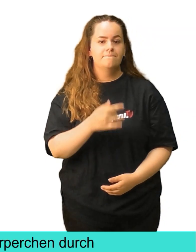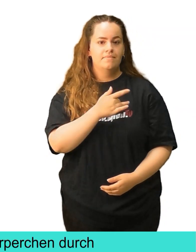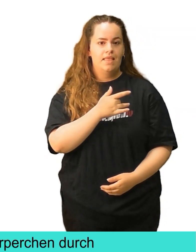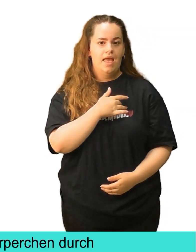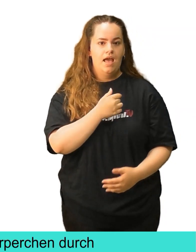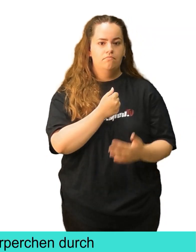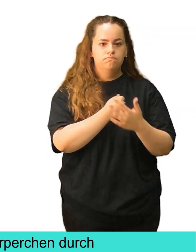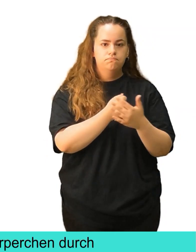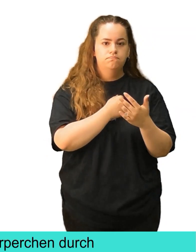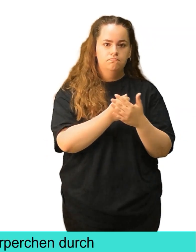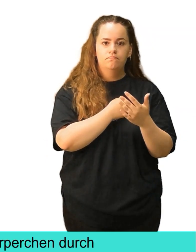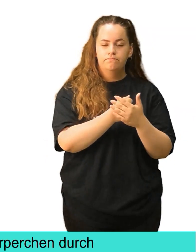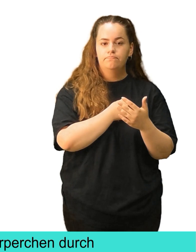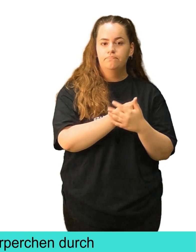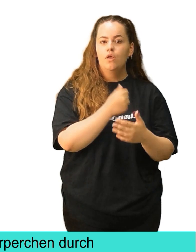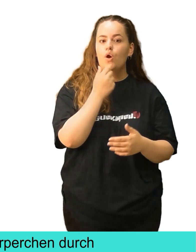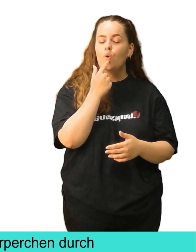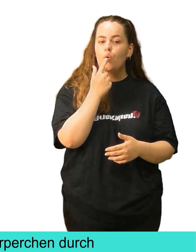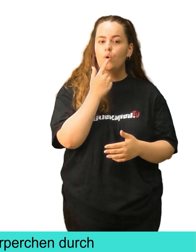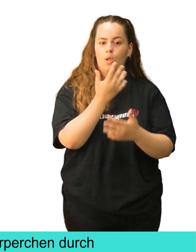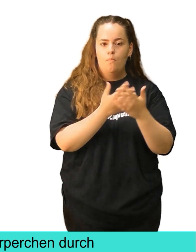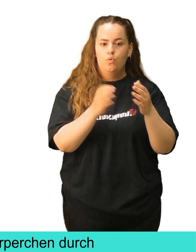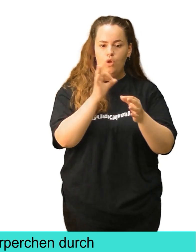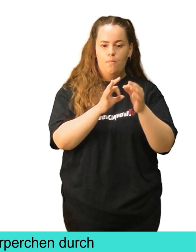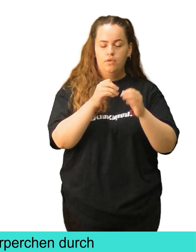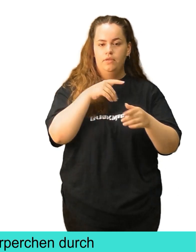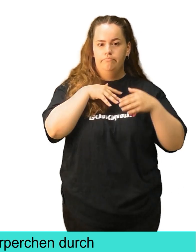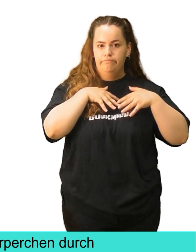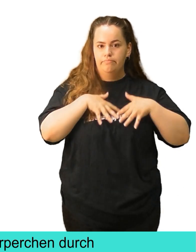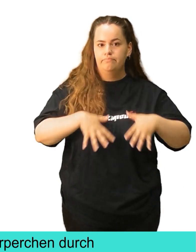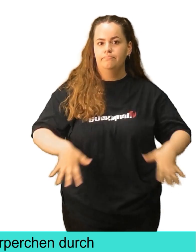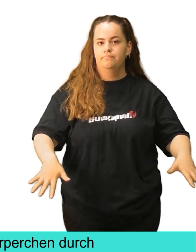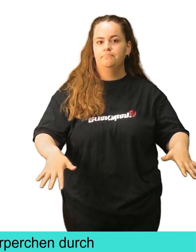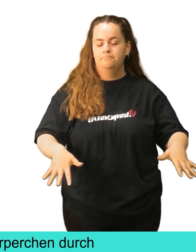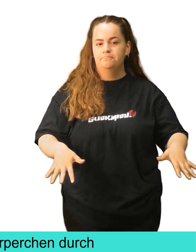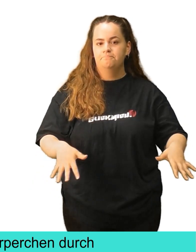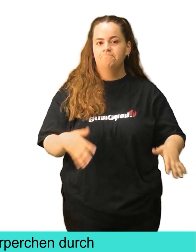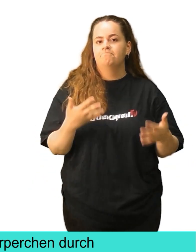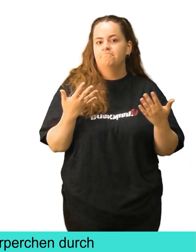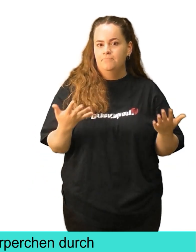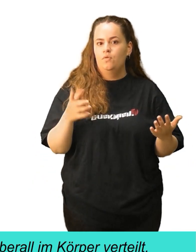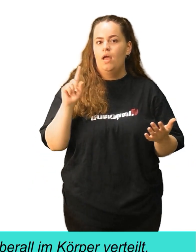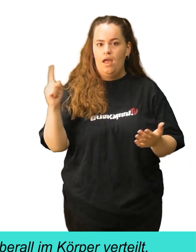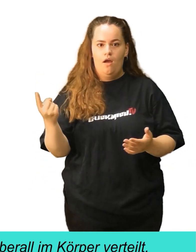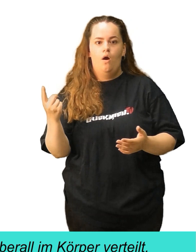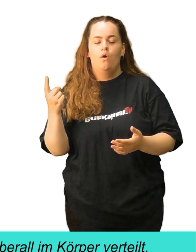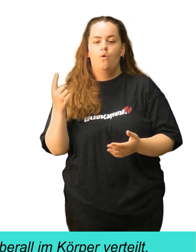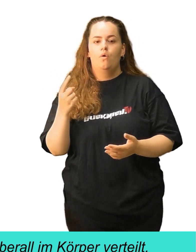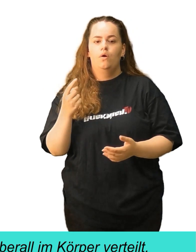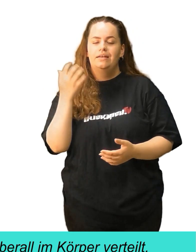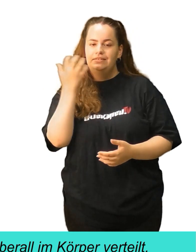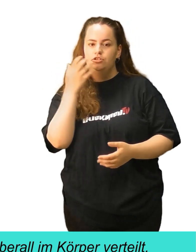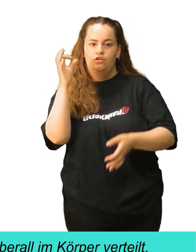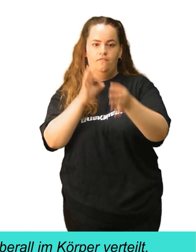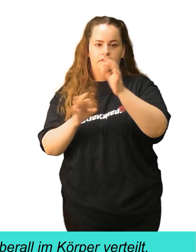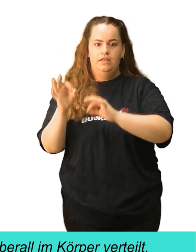Das Herz pumpt die roten Blutkörperchen durch den ganzen menschlichen Körper. So werden auch die